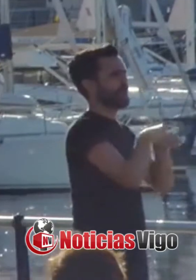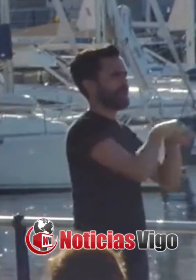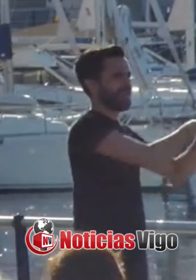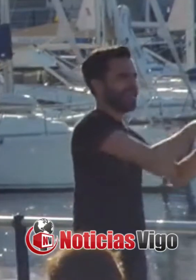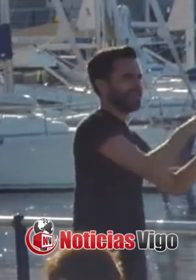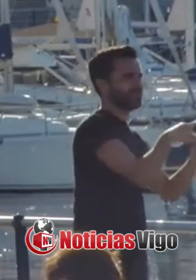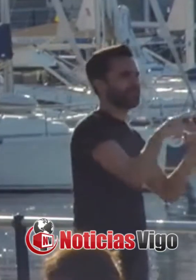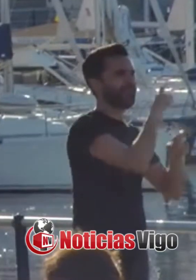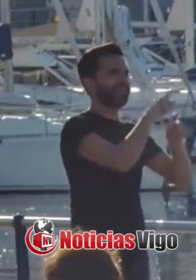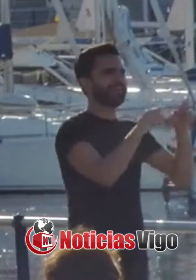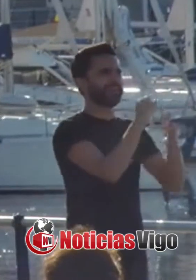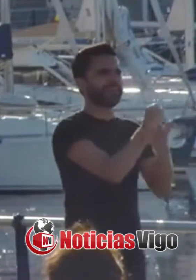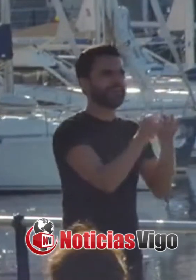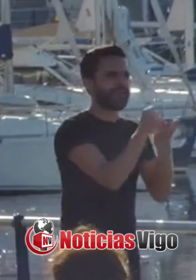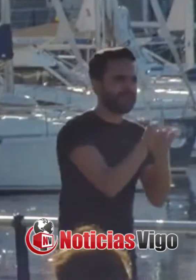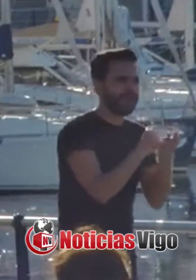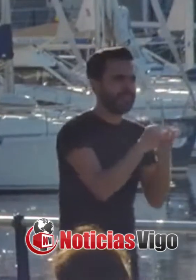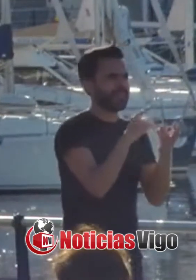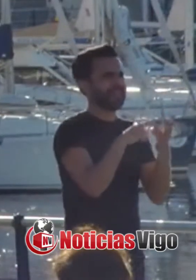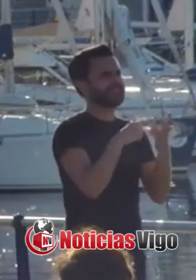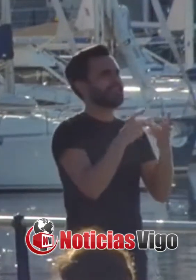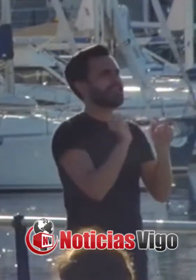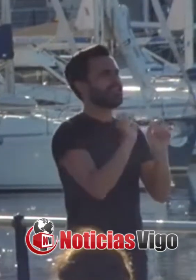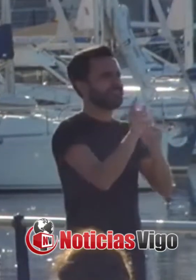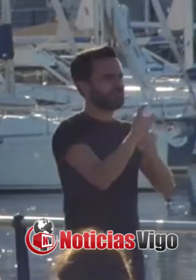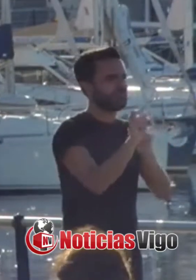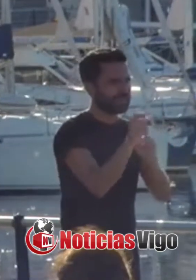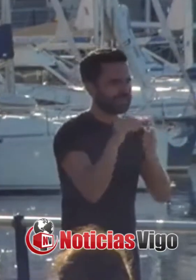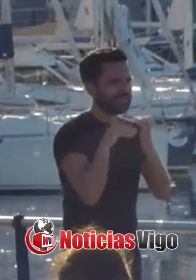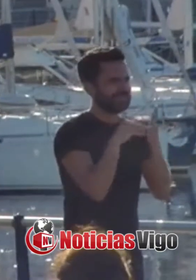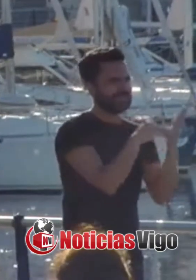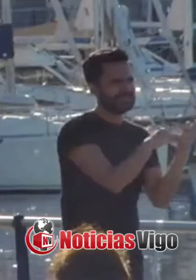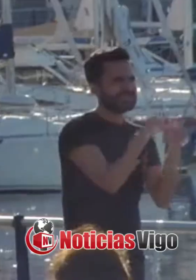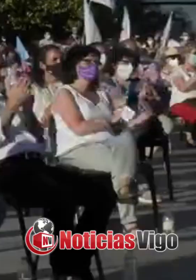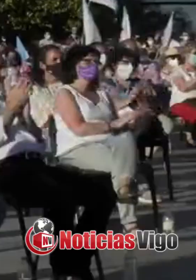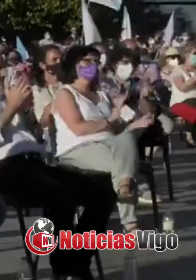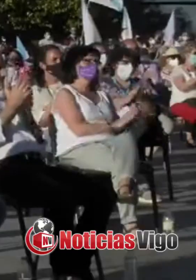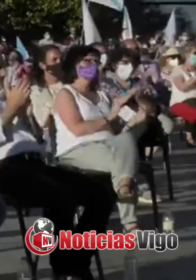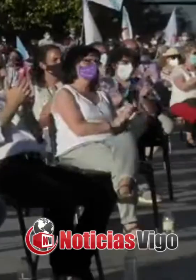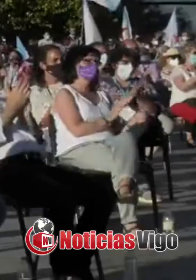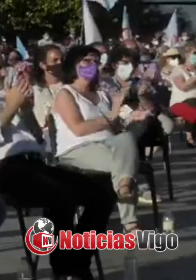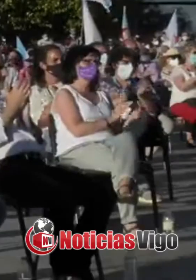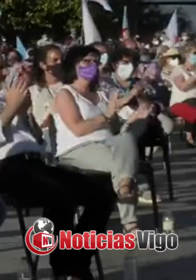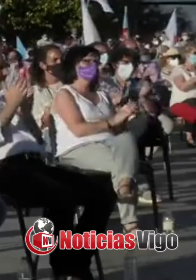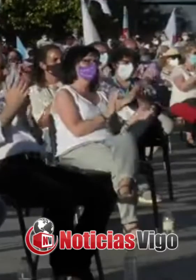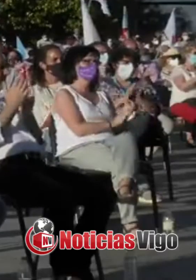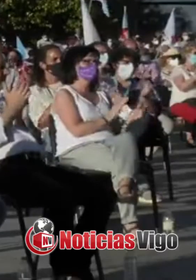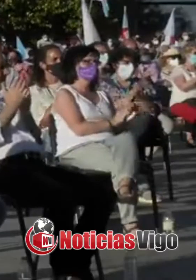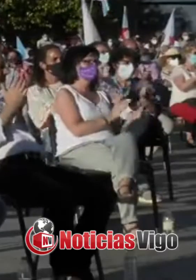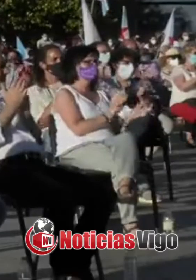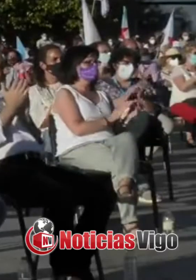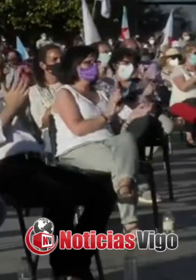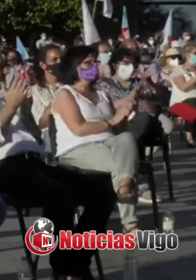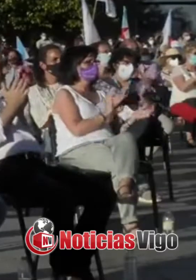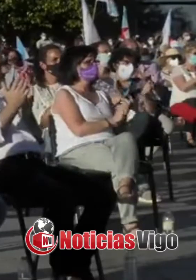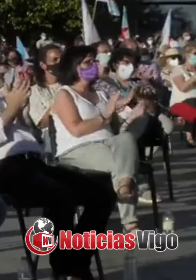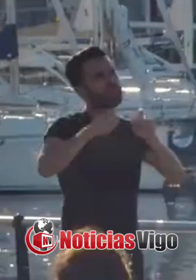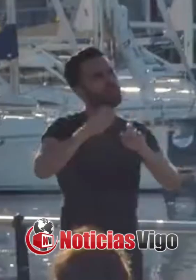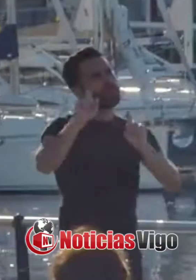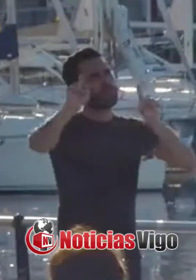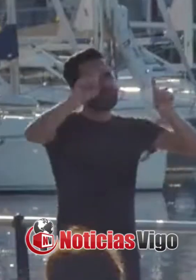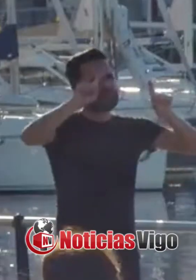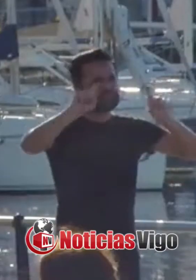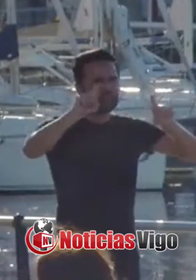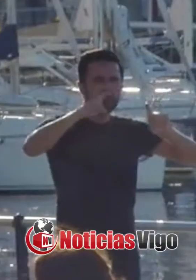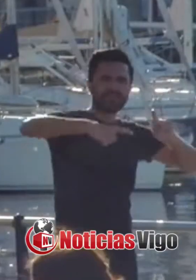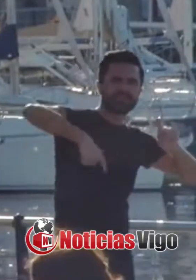a xente das farmacias, transportistas, a xente do mar, o profesorado. Foron eses e elas as